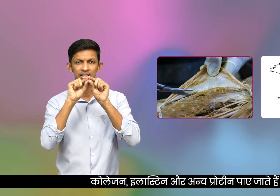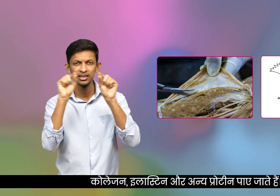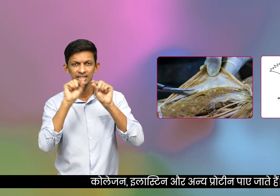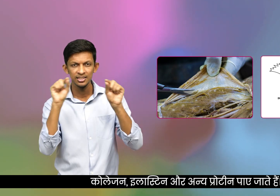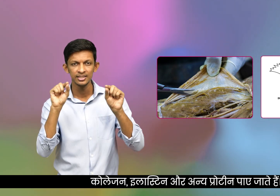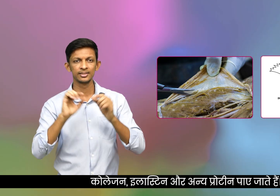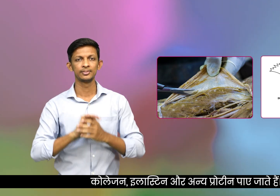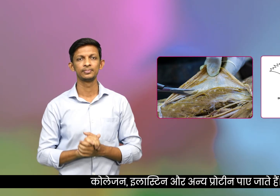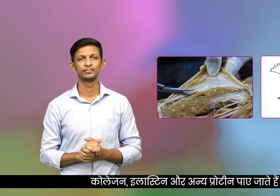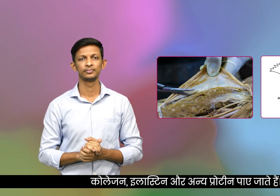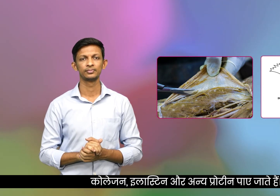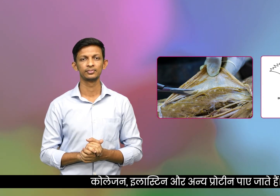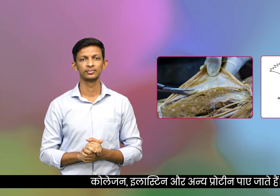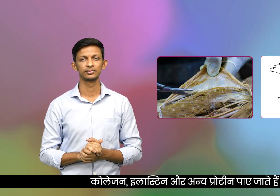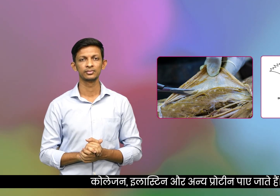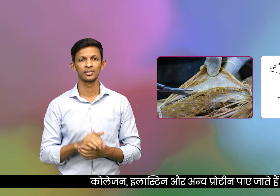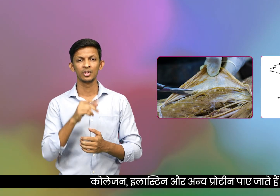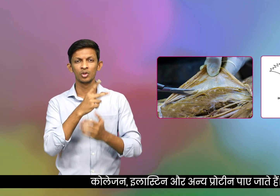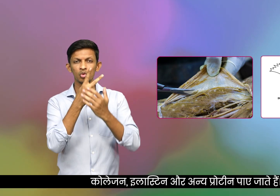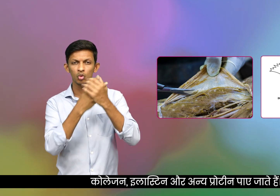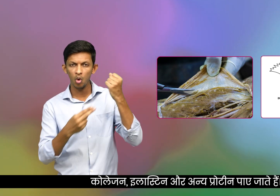पाए जाते हैं।